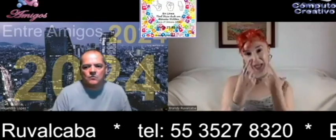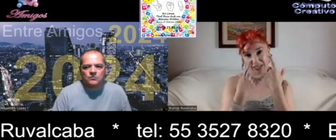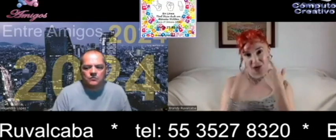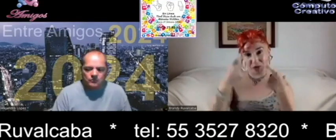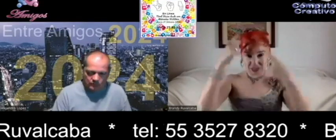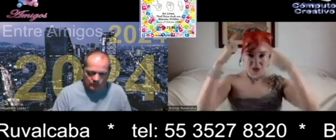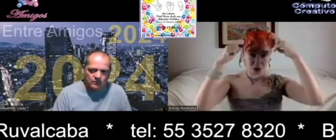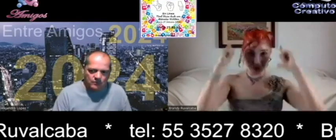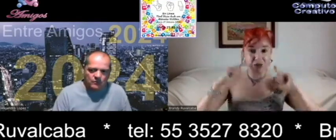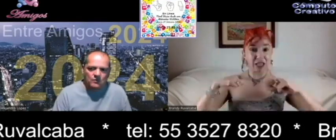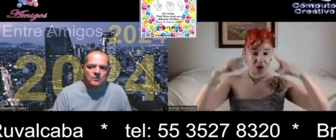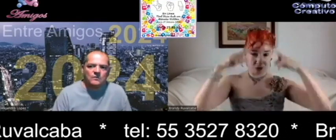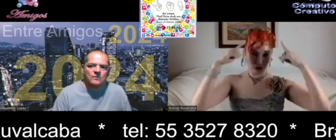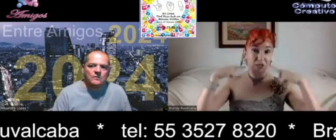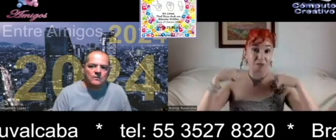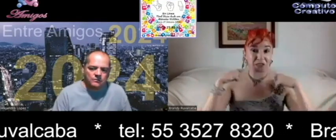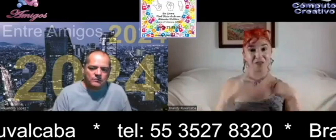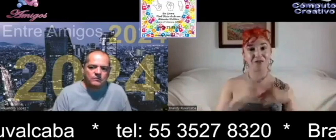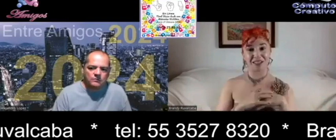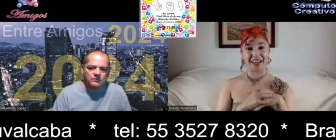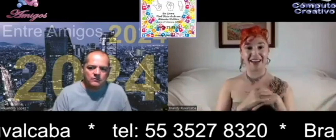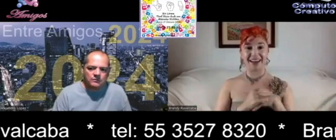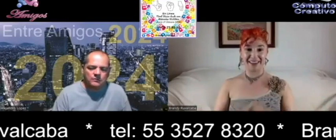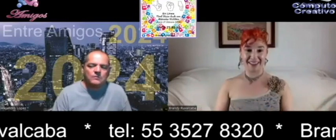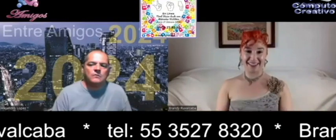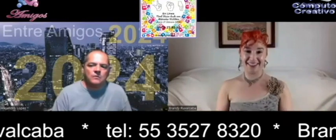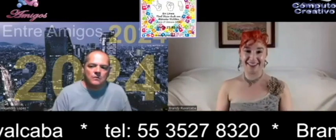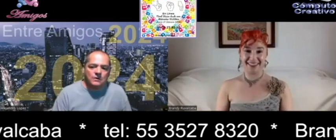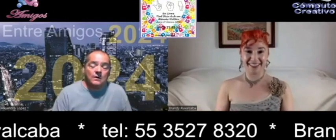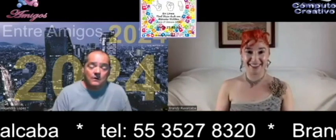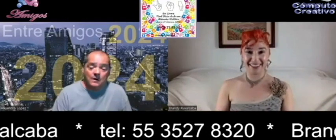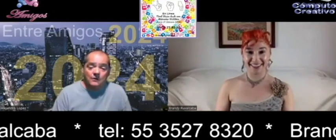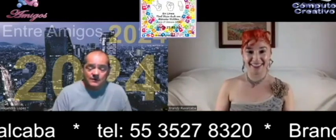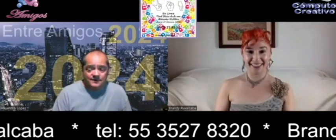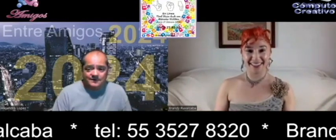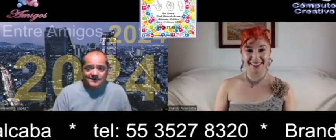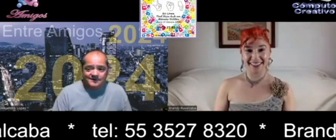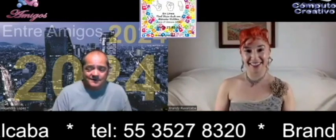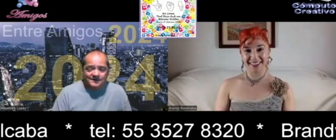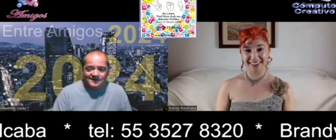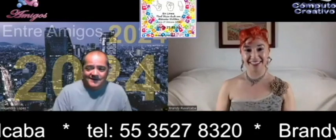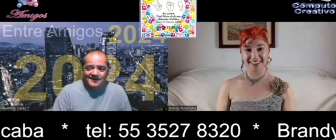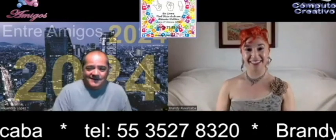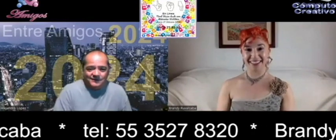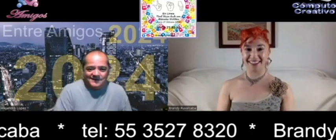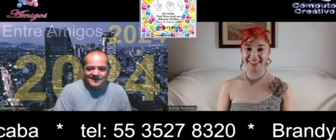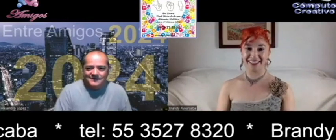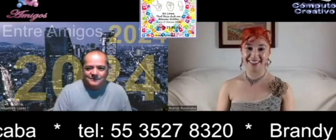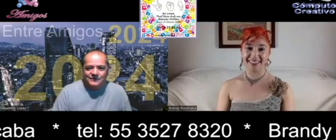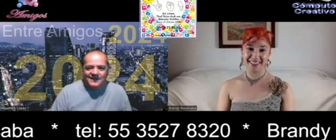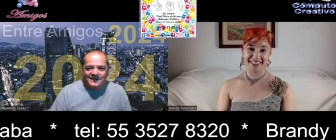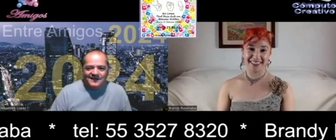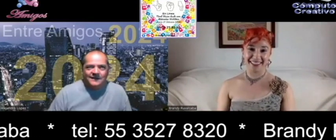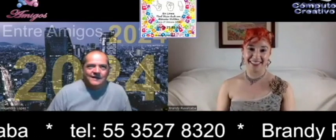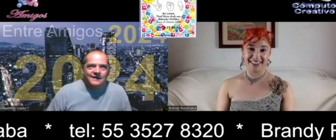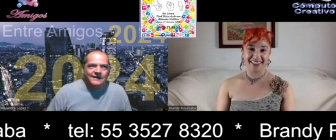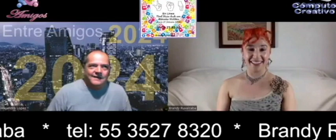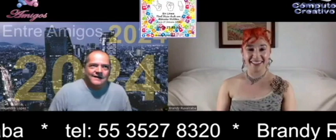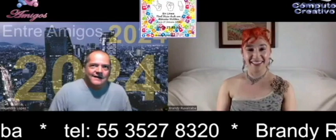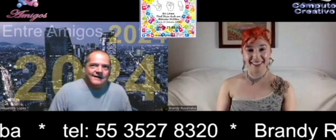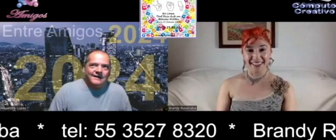tu gesticulación y con tu expresión facial. Ah, wow, eso es así como que,